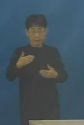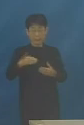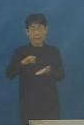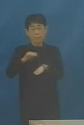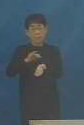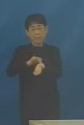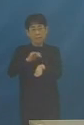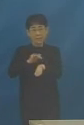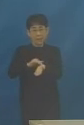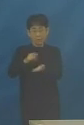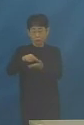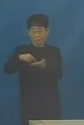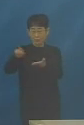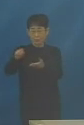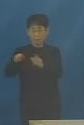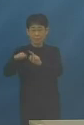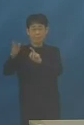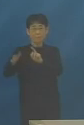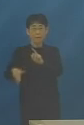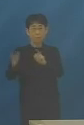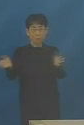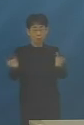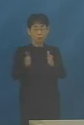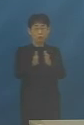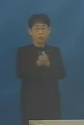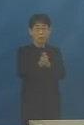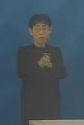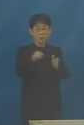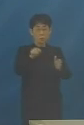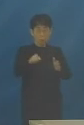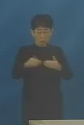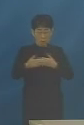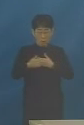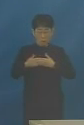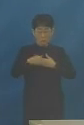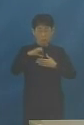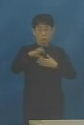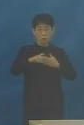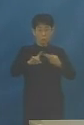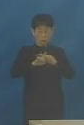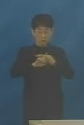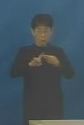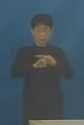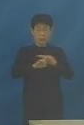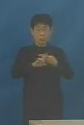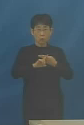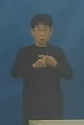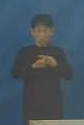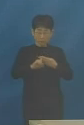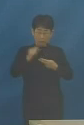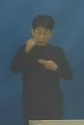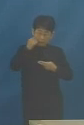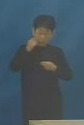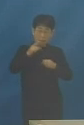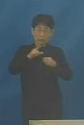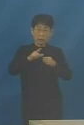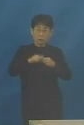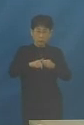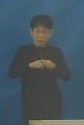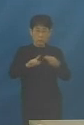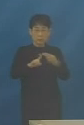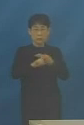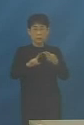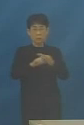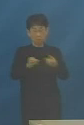ていただきましたこの機能も保健所がうまくいかなくなりますと失われてしまうわけですねペアの